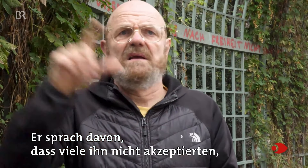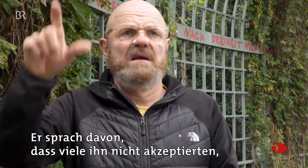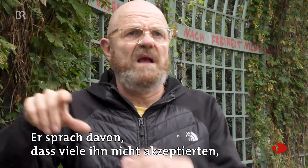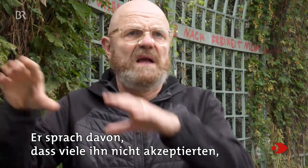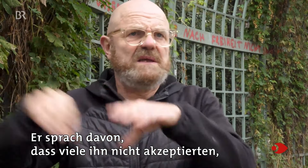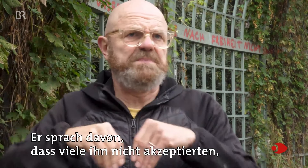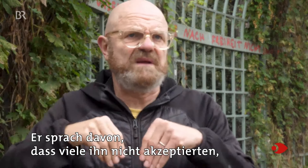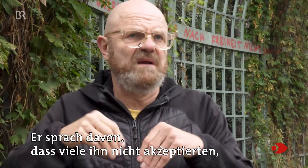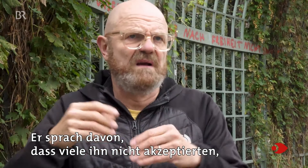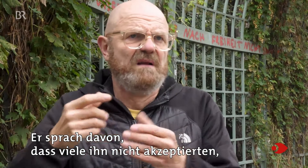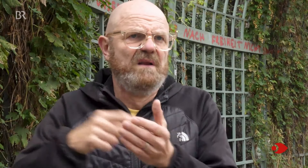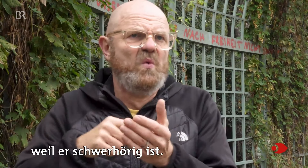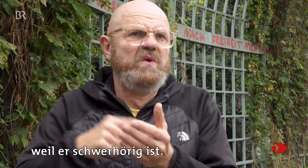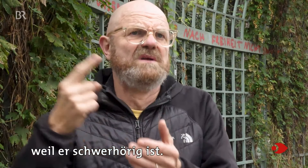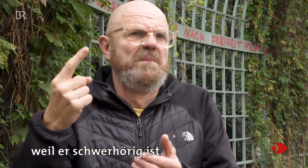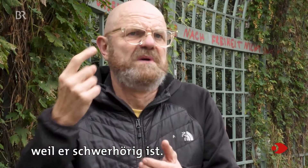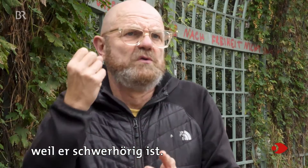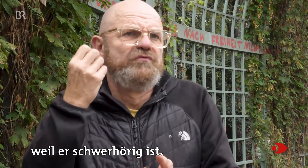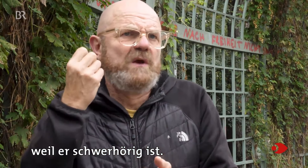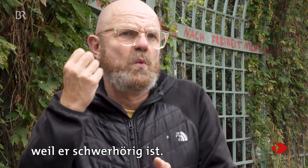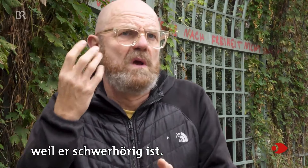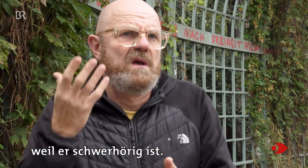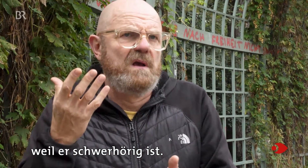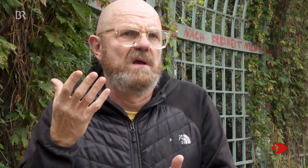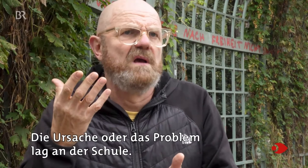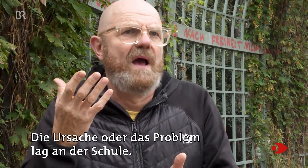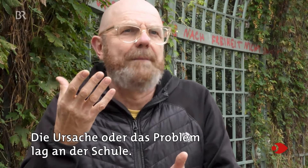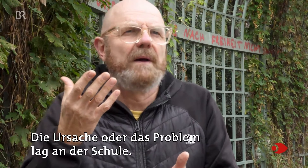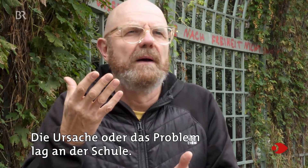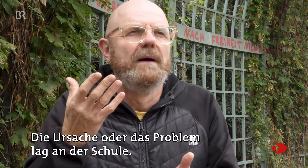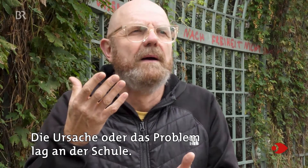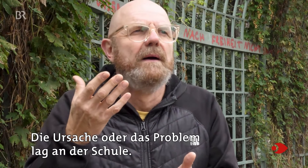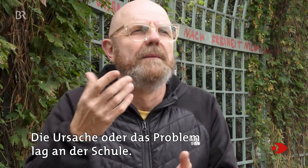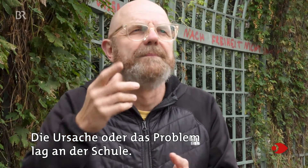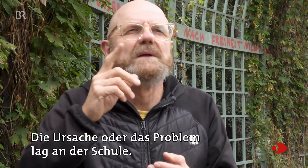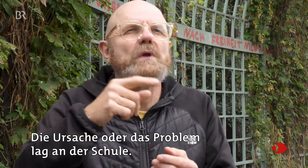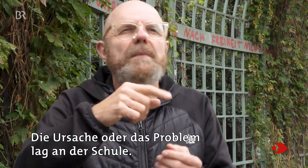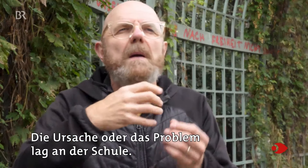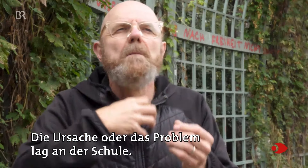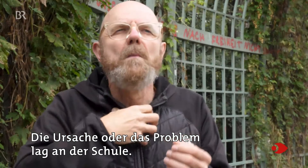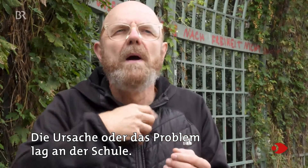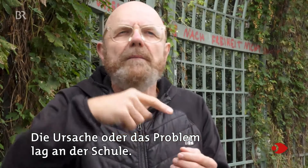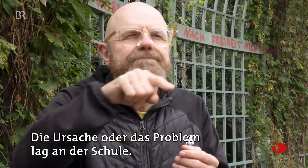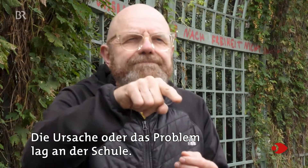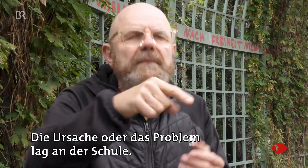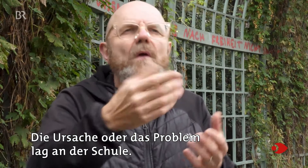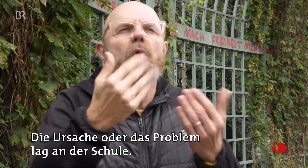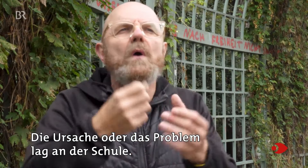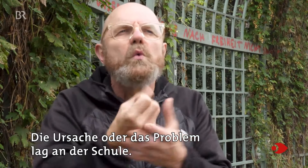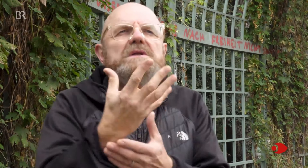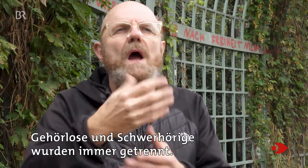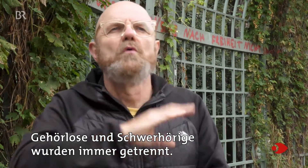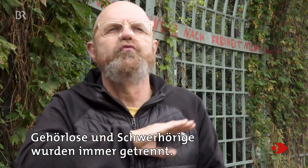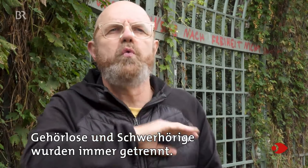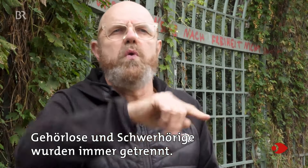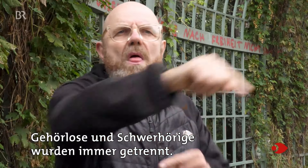viele ihn nicht akzeptierten, weil er schwerhörig ist. Die Ursache oder das Problem lag an der Schule. Gehörlose